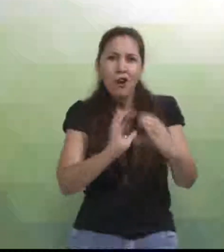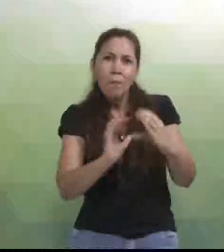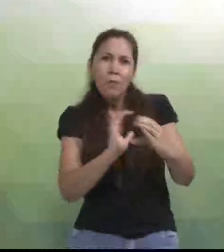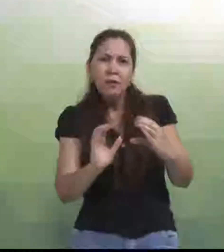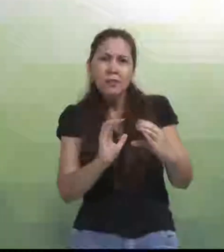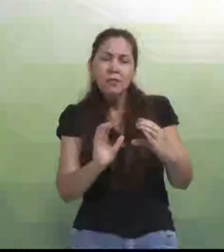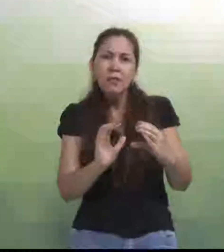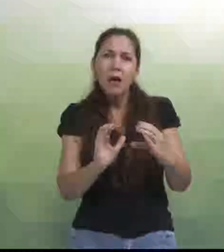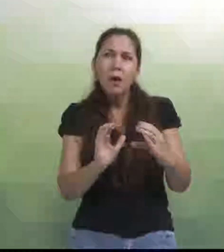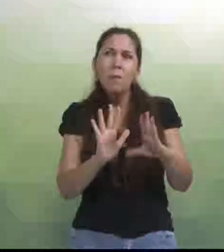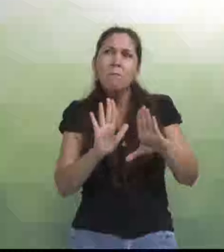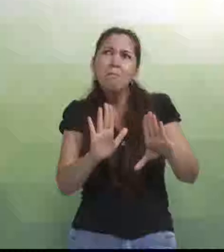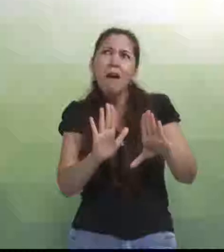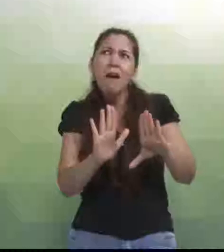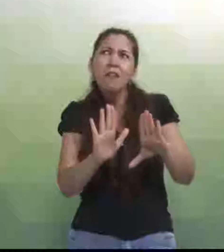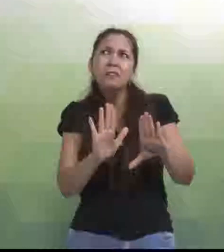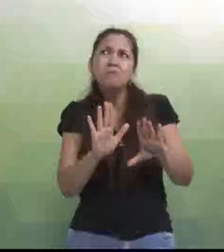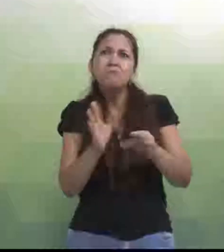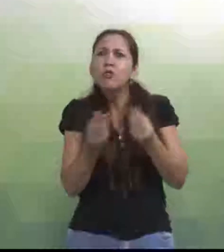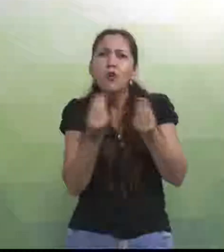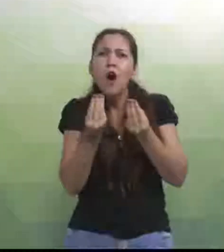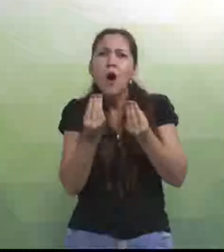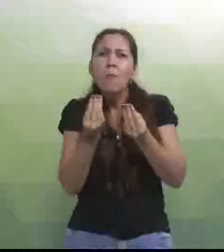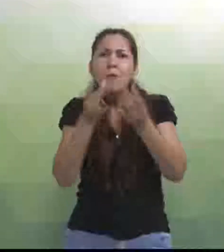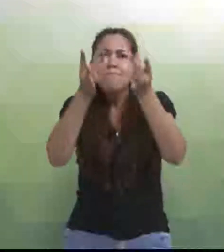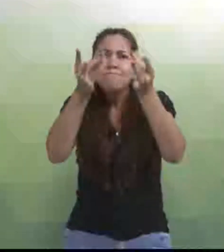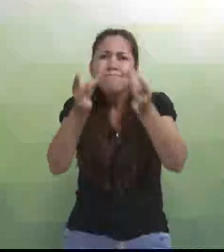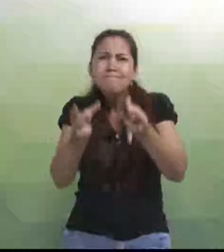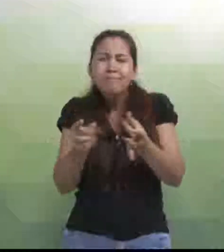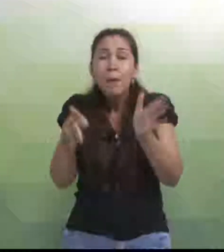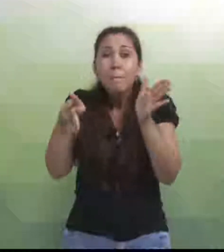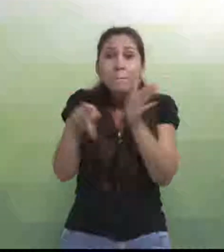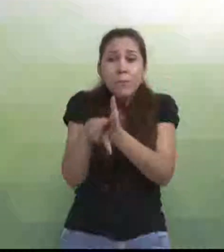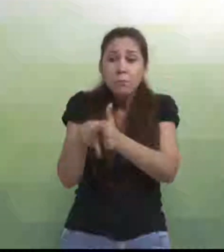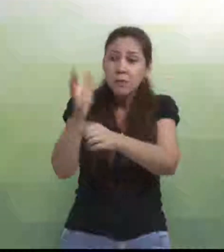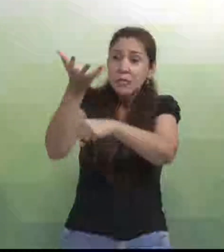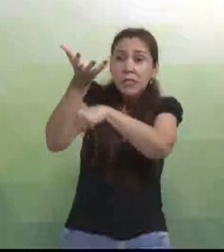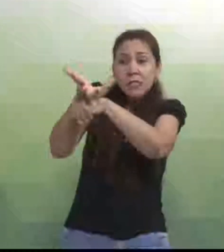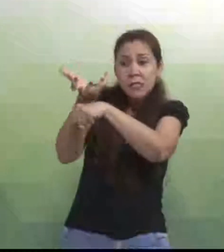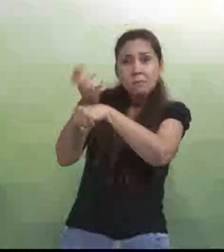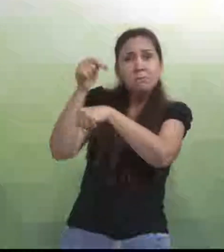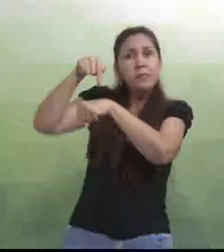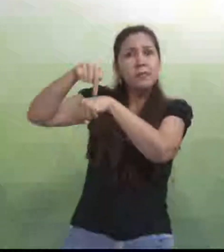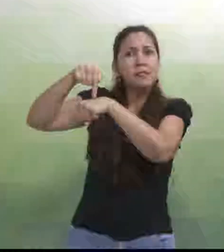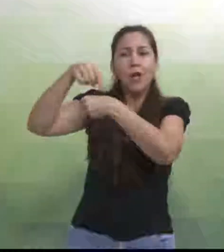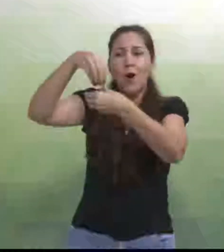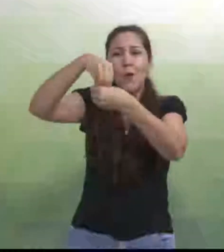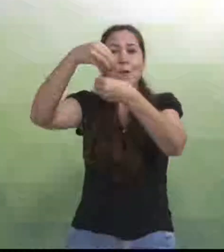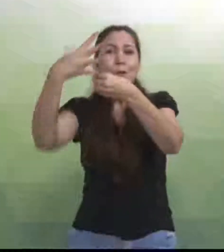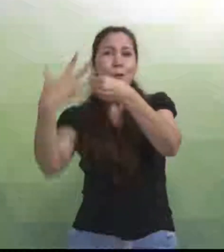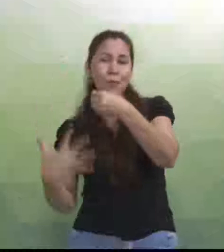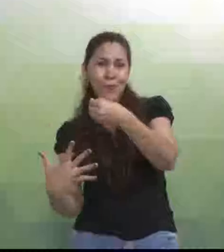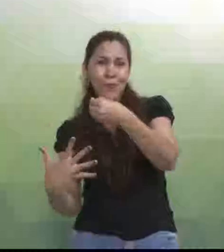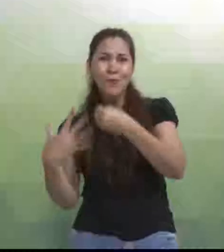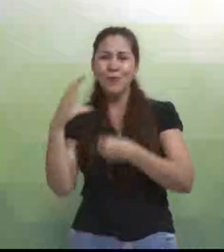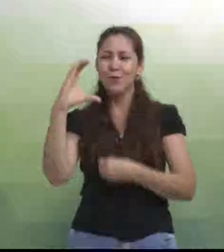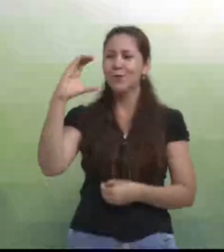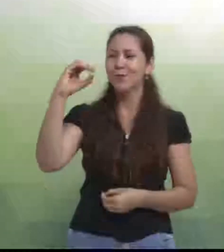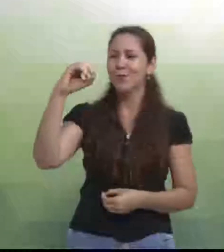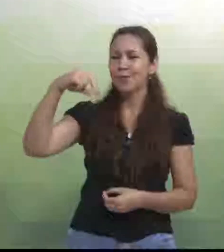o detalhamento dessa disciplina como conteúdo, este é o sinal. Como?